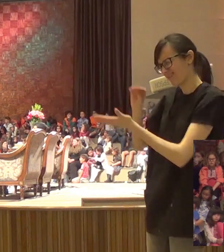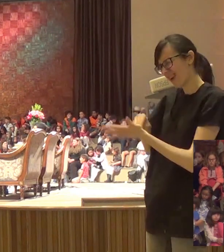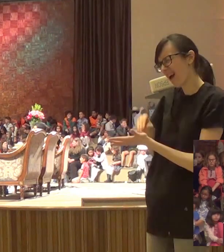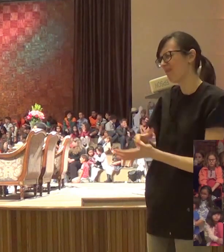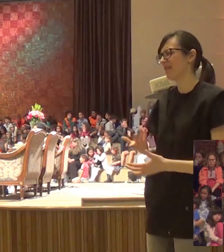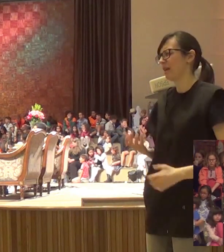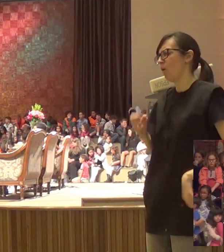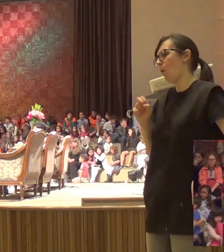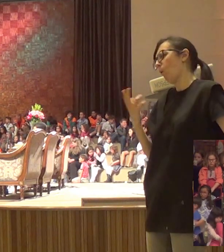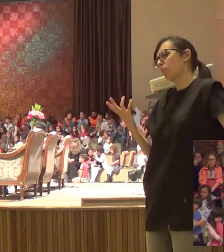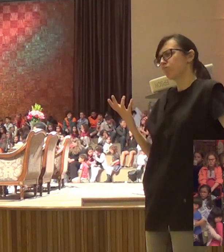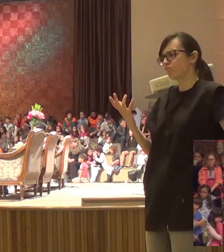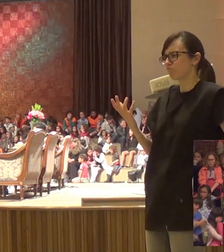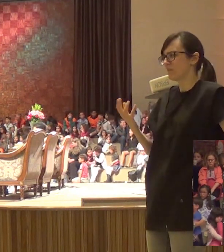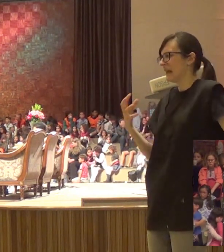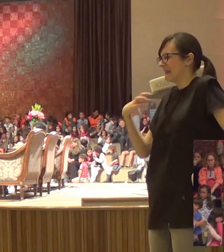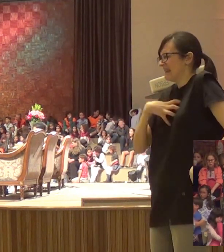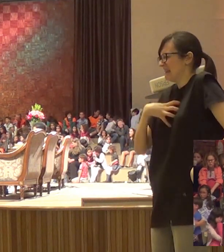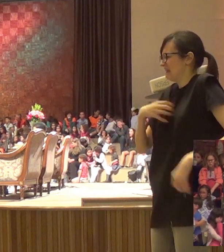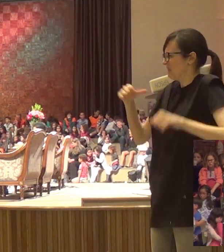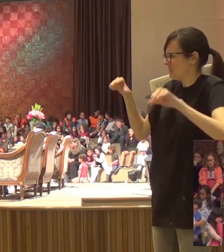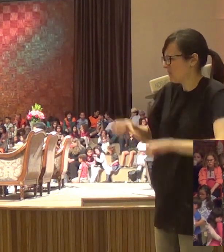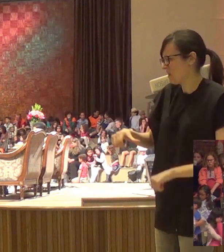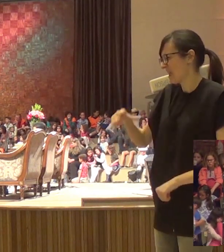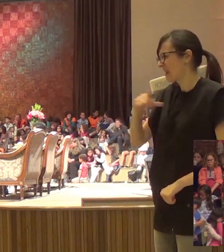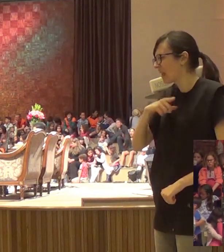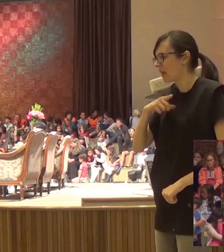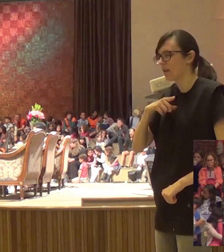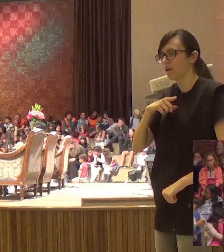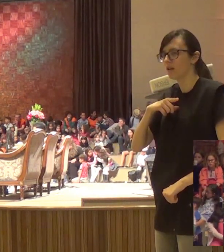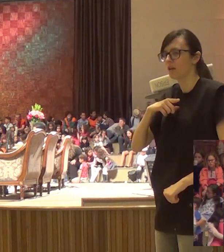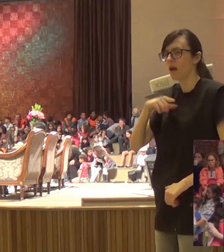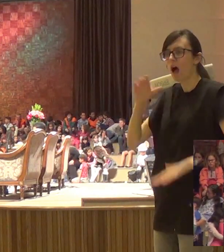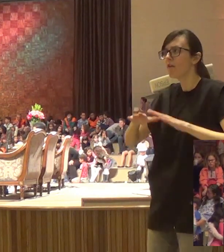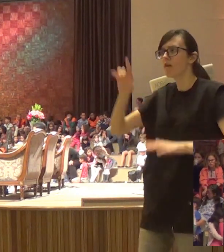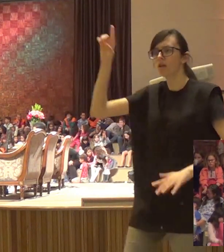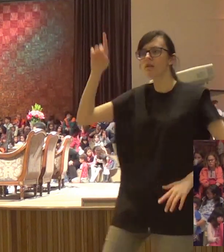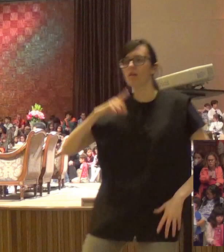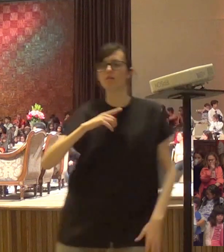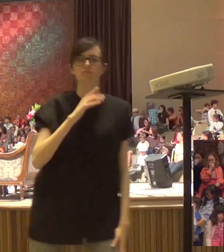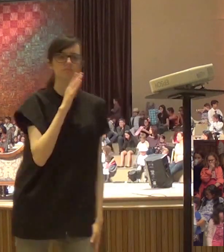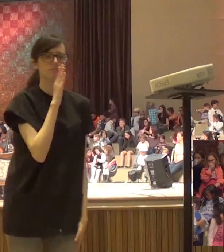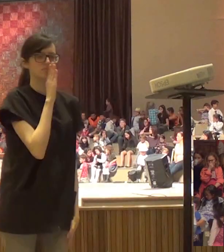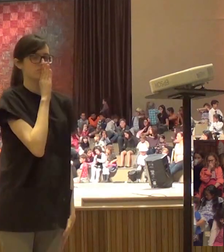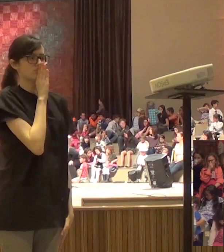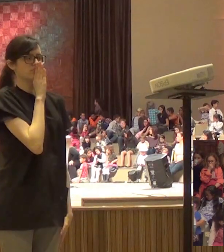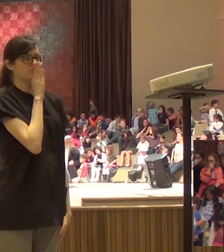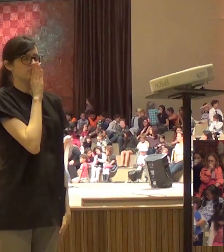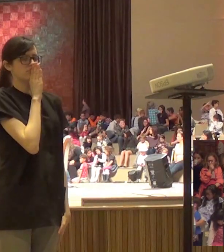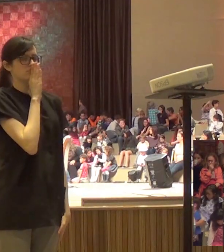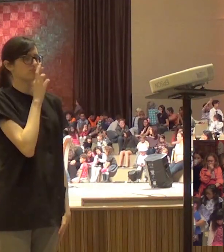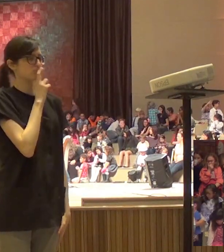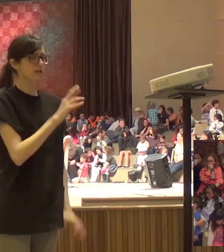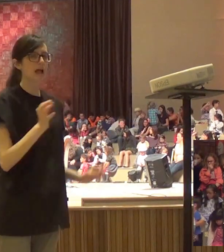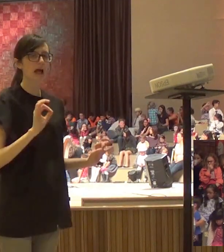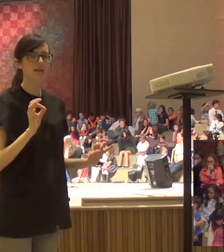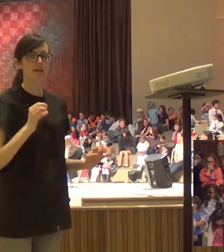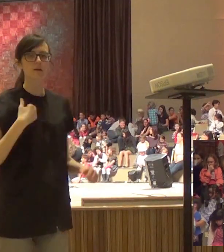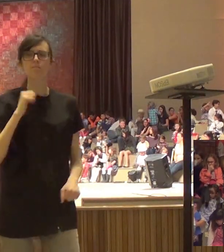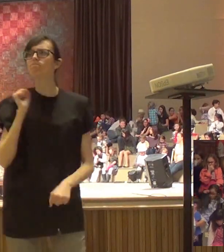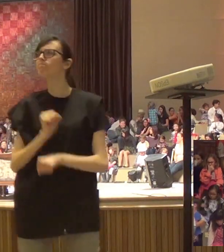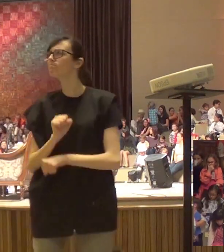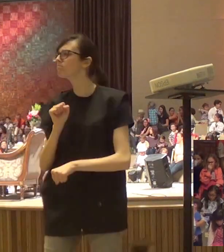Será que tem alguém que você não liberou perdão? Às vezes é uma forma de Deus trabalhar no nosso coração e nos